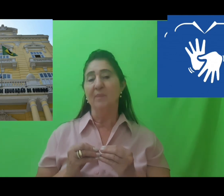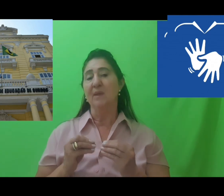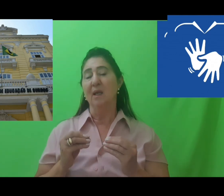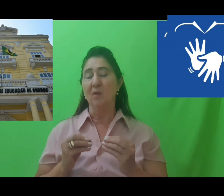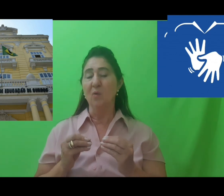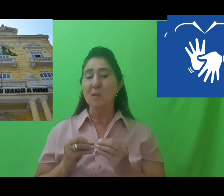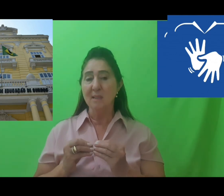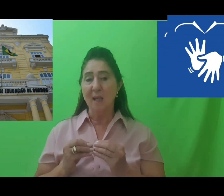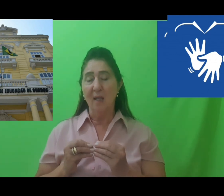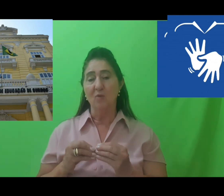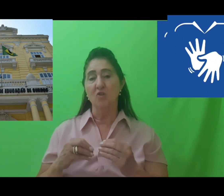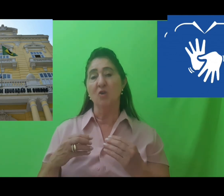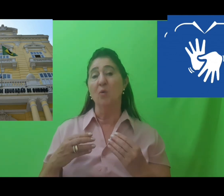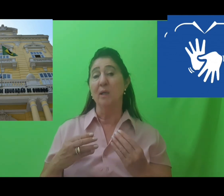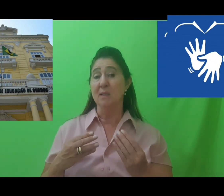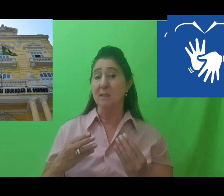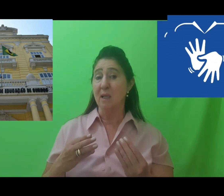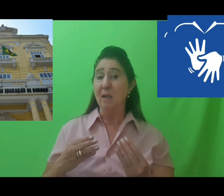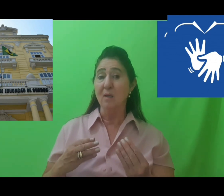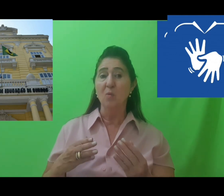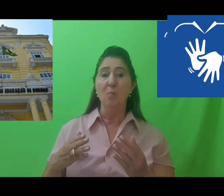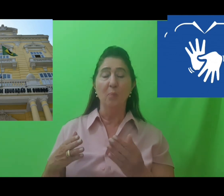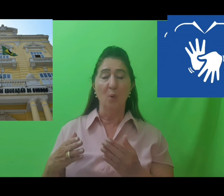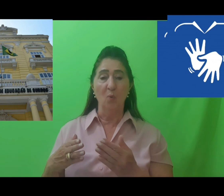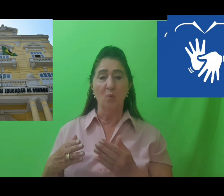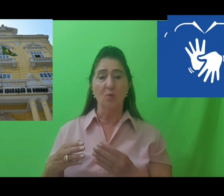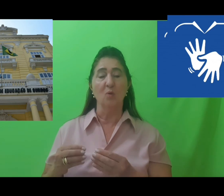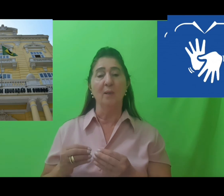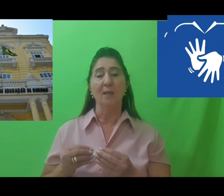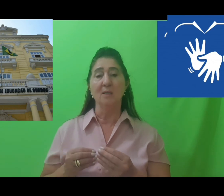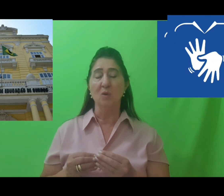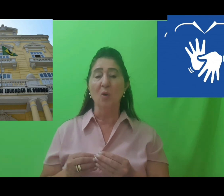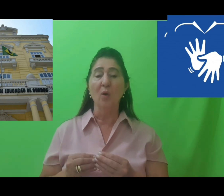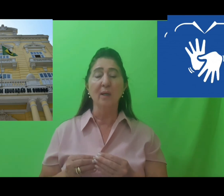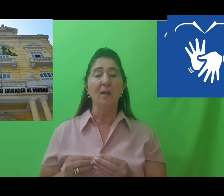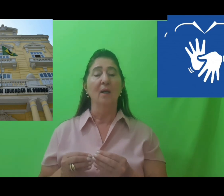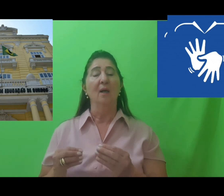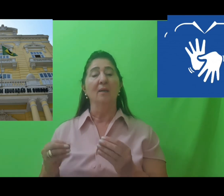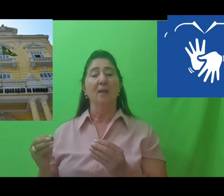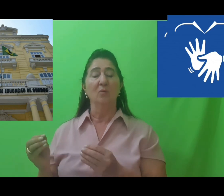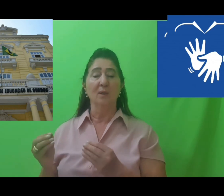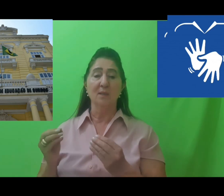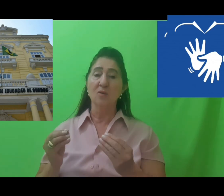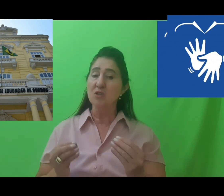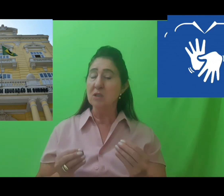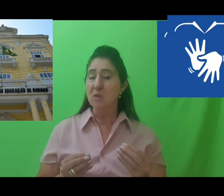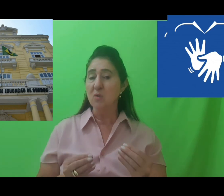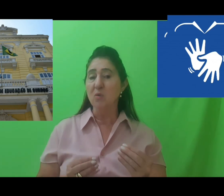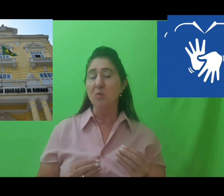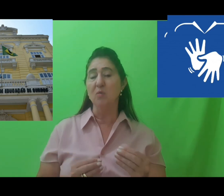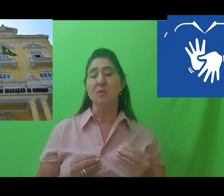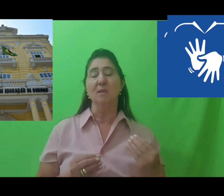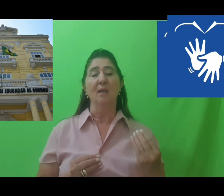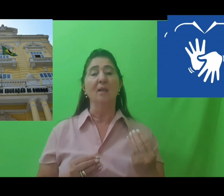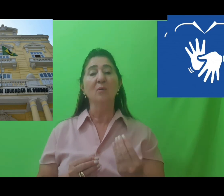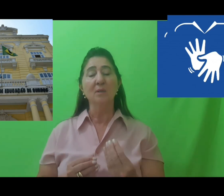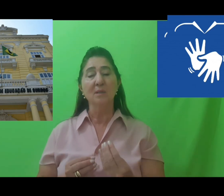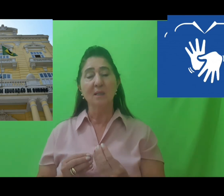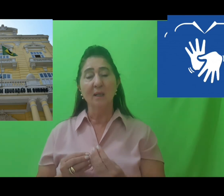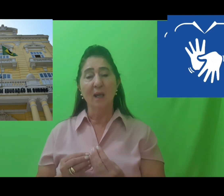tenha gostado de conhecer um pouco sobre a história da educação de surdos, da língua de